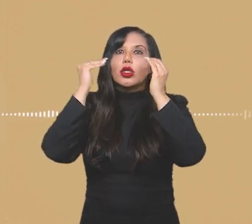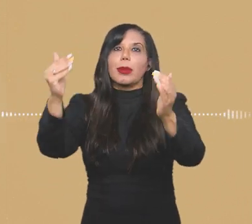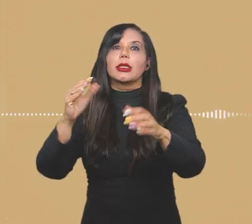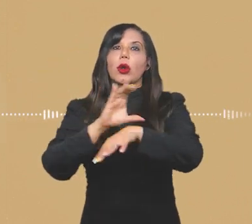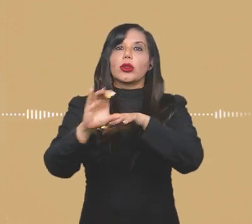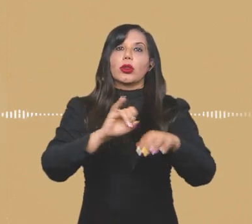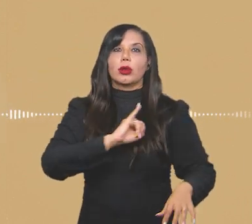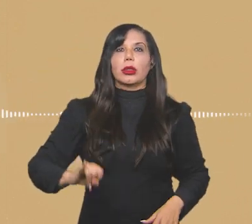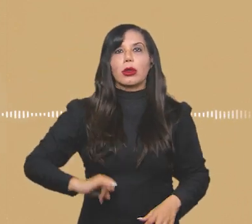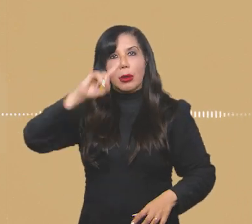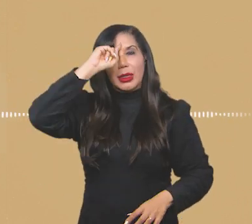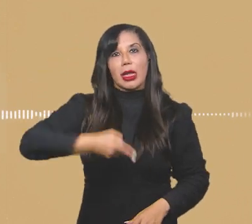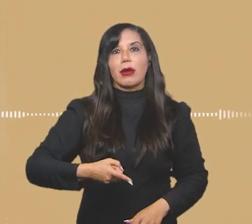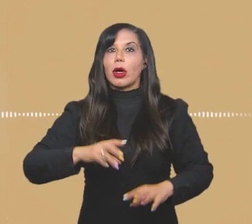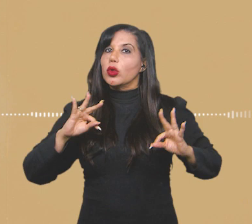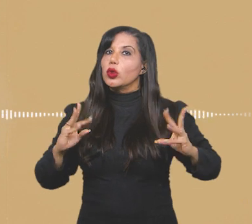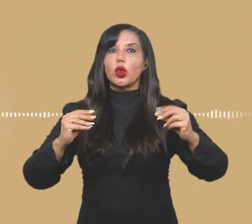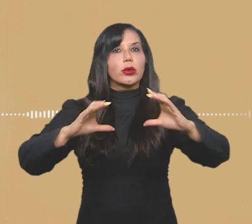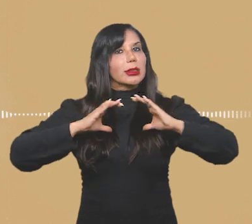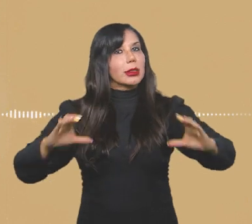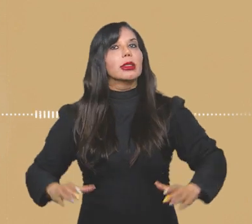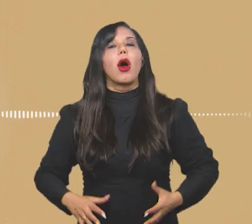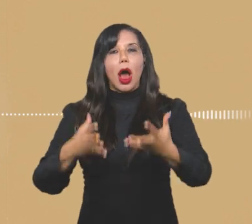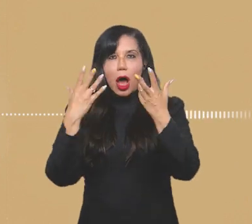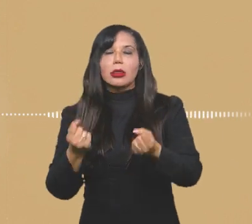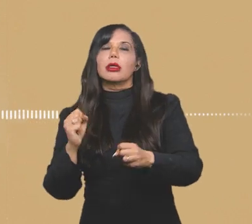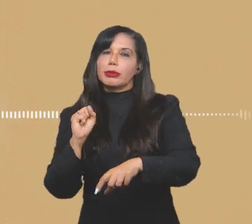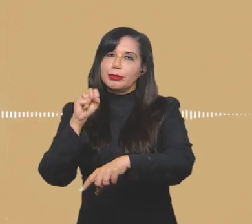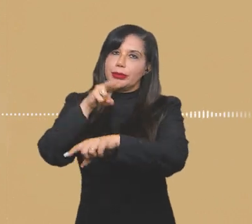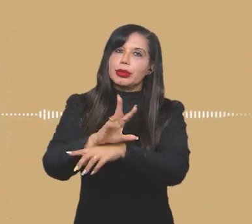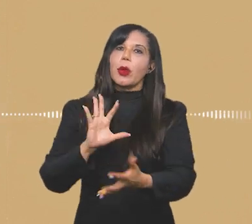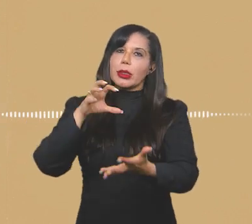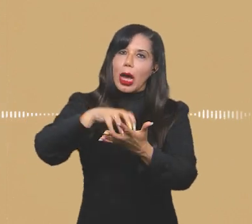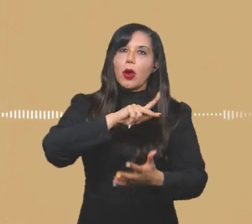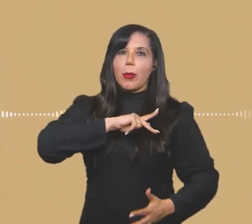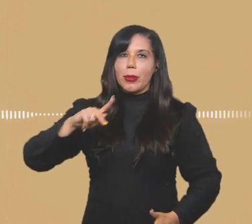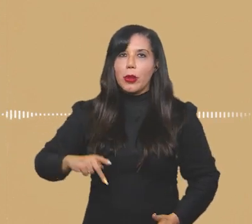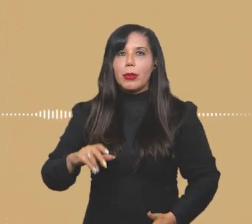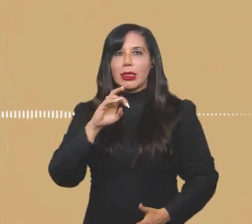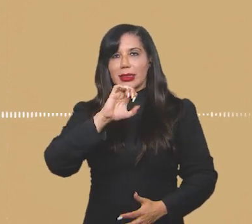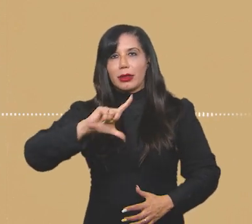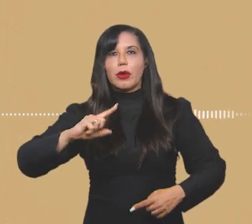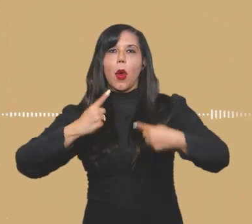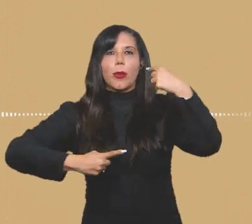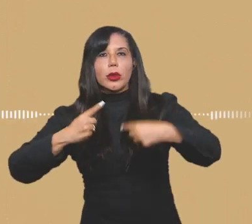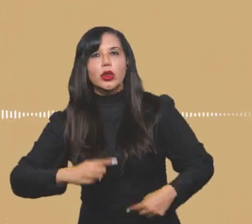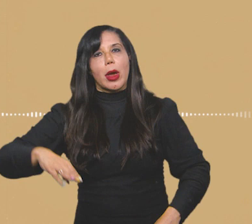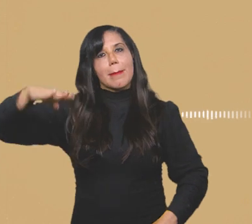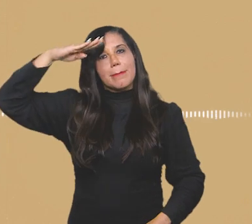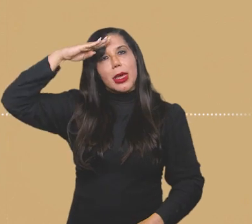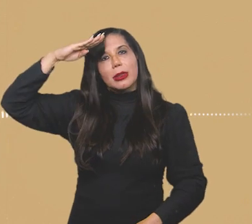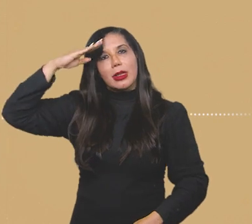que determinava: todo cidadão pode ser admitido aos cargos públicos civis, políticos